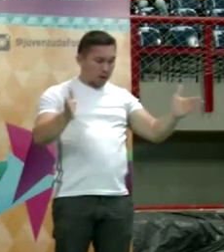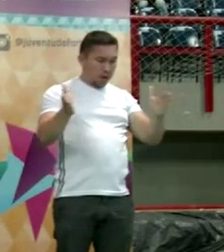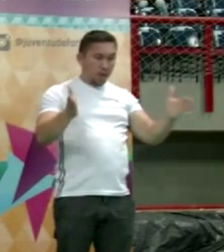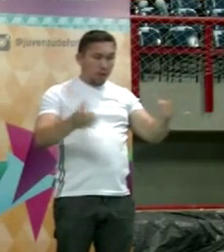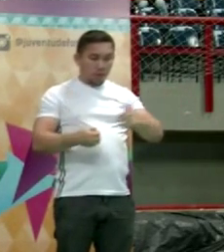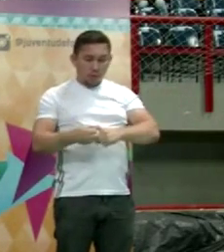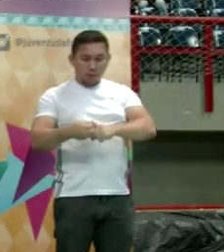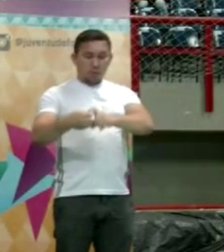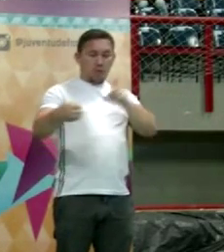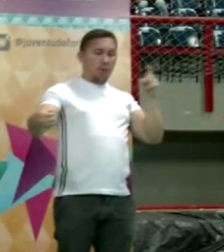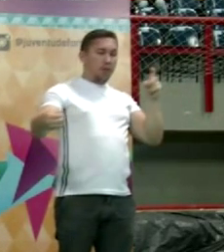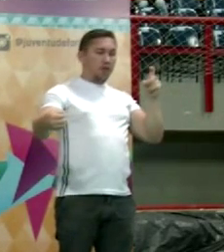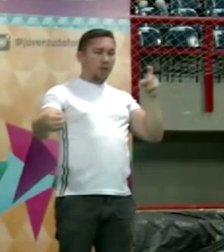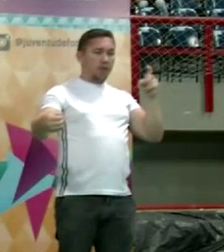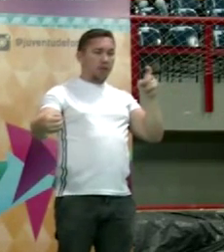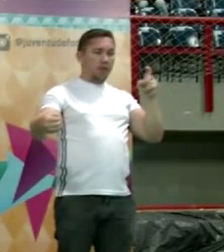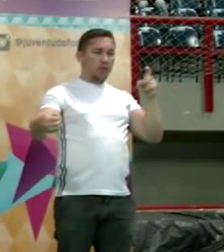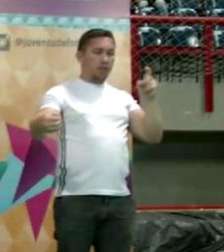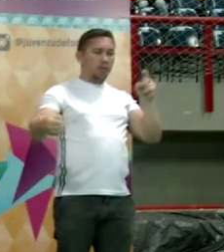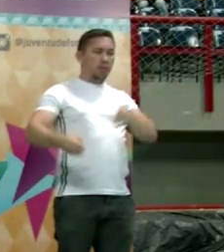a proclamação da